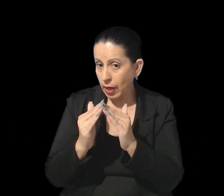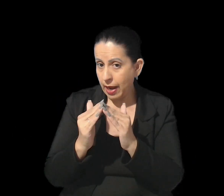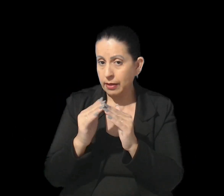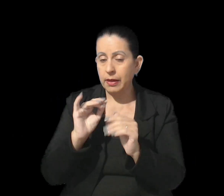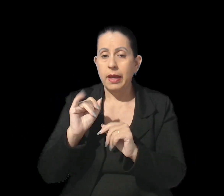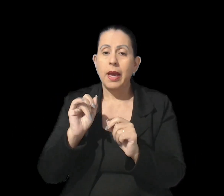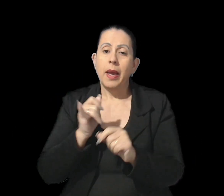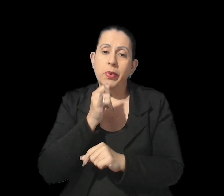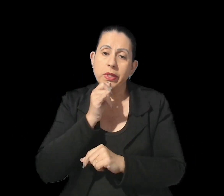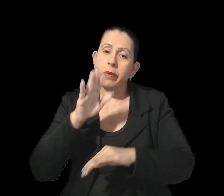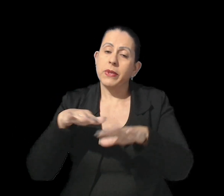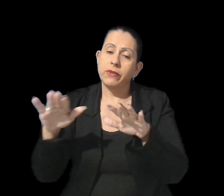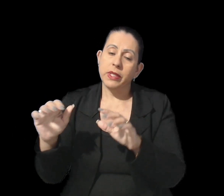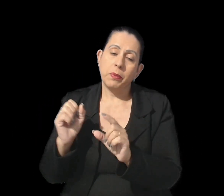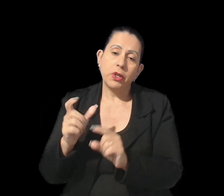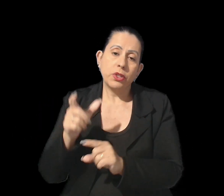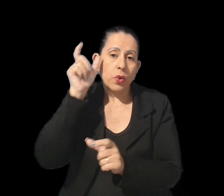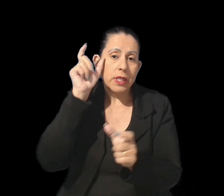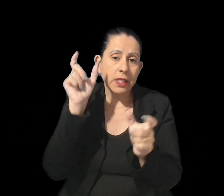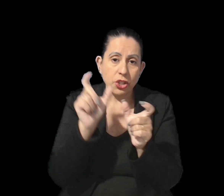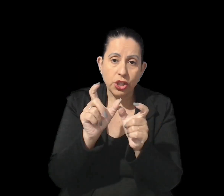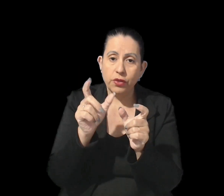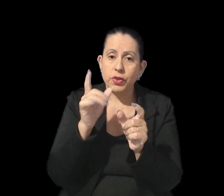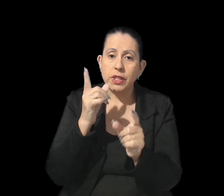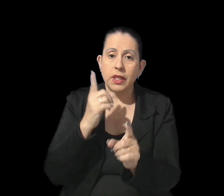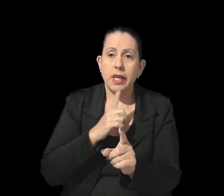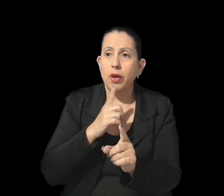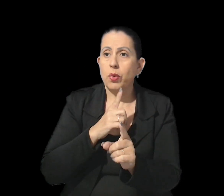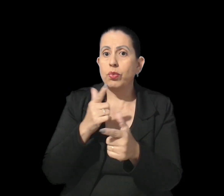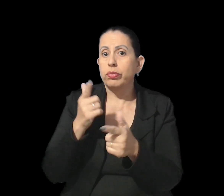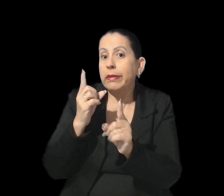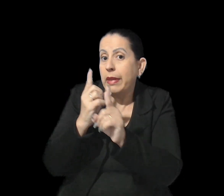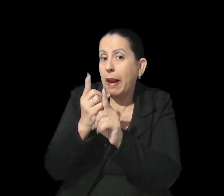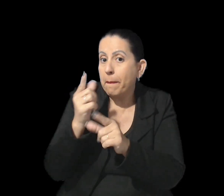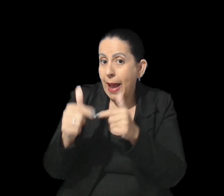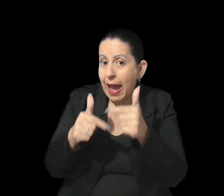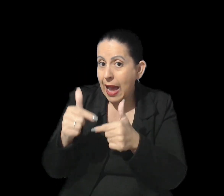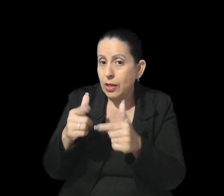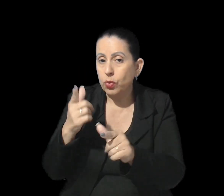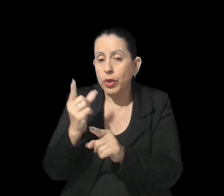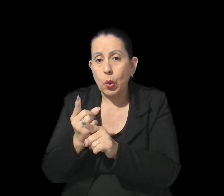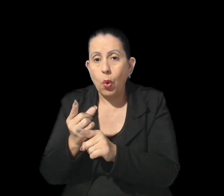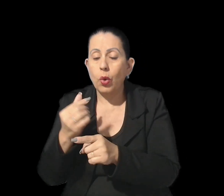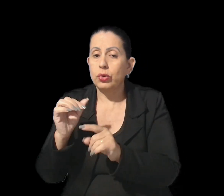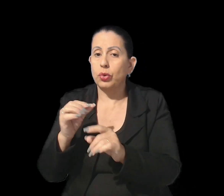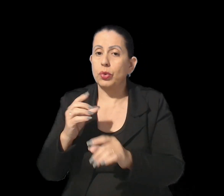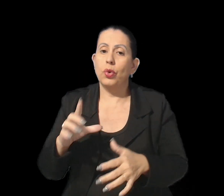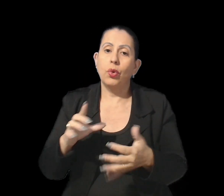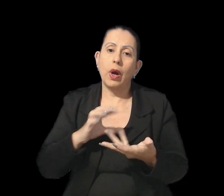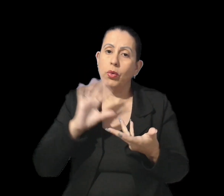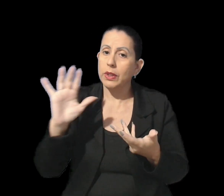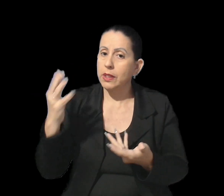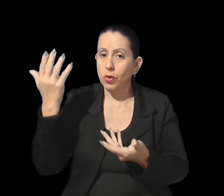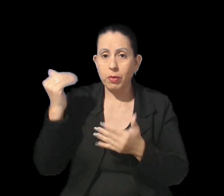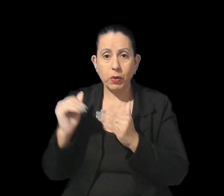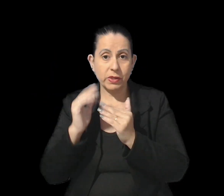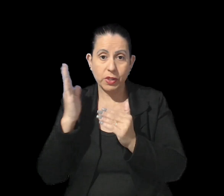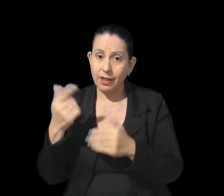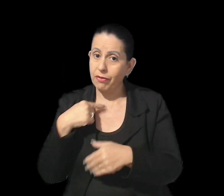lar. Por exemplo, às vezes pode coincidir de você ter um trabalho, um encontro, ou acontecer alguma coisa, você tá fora